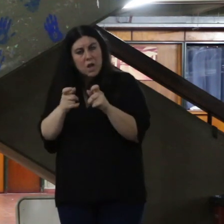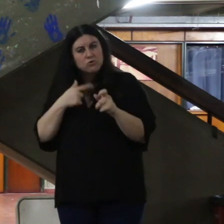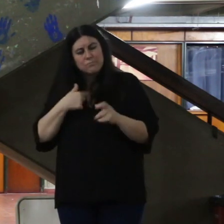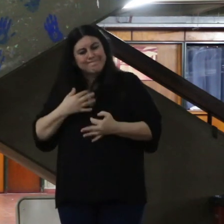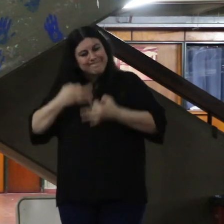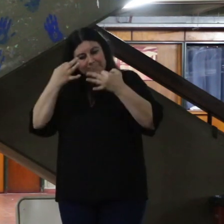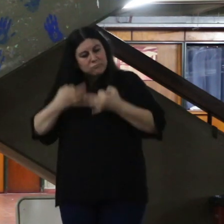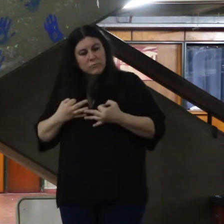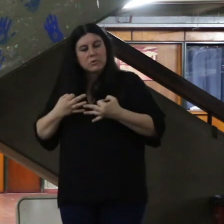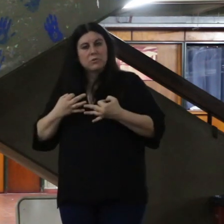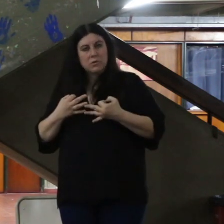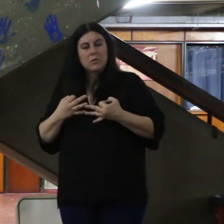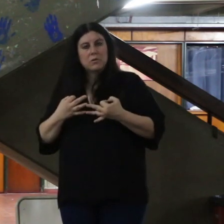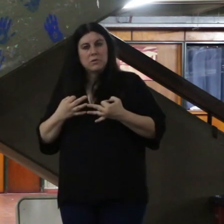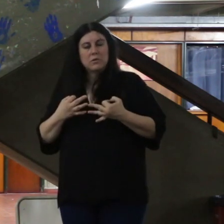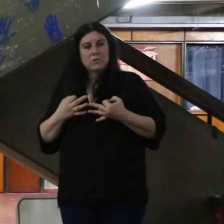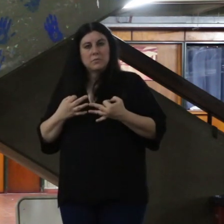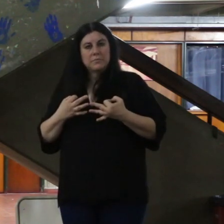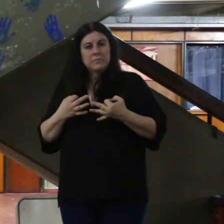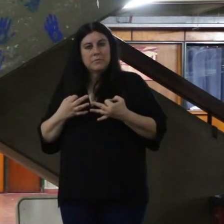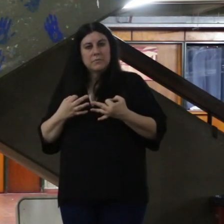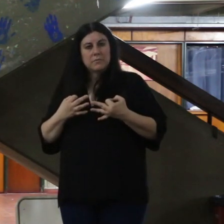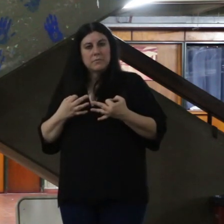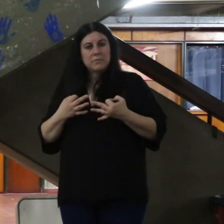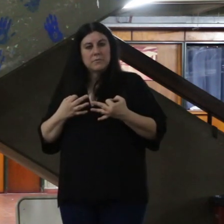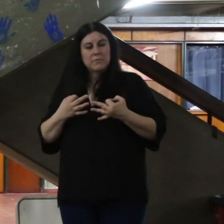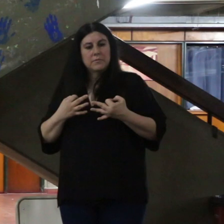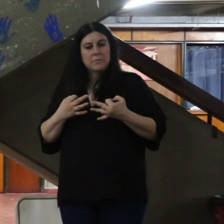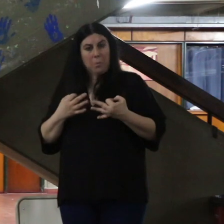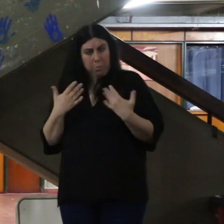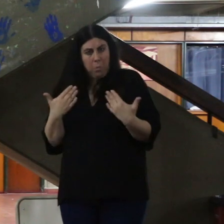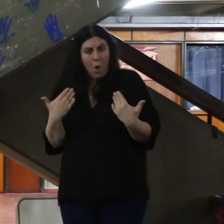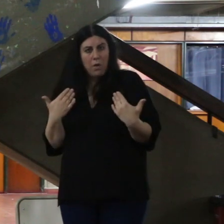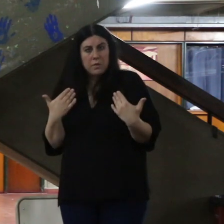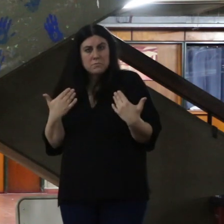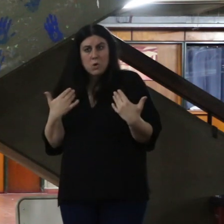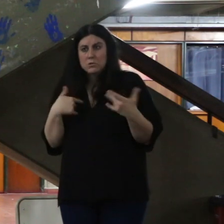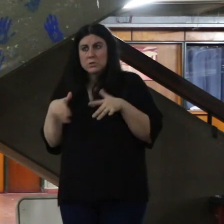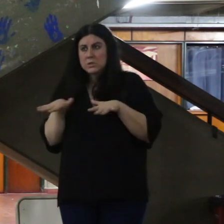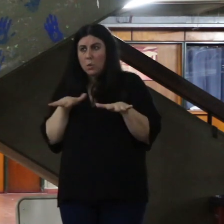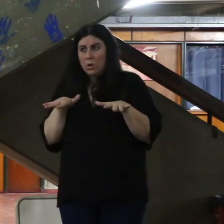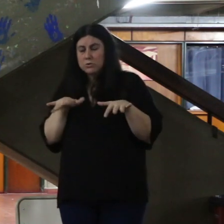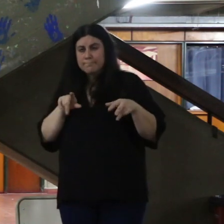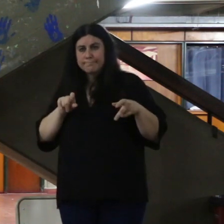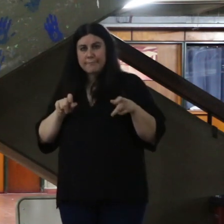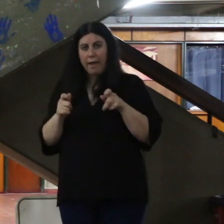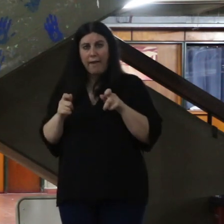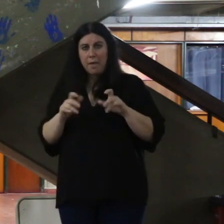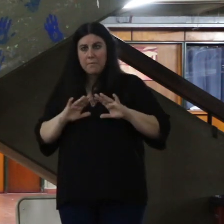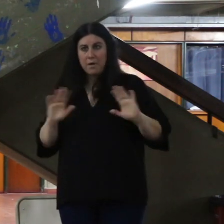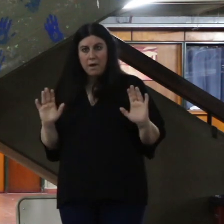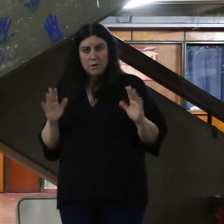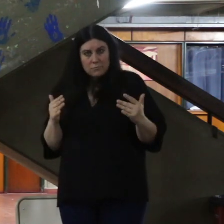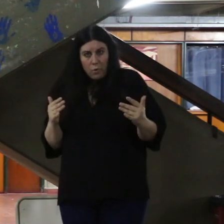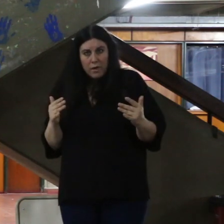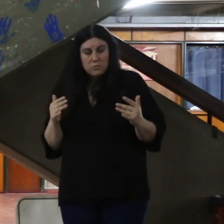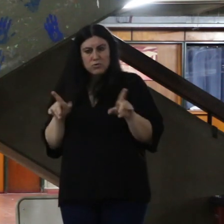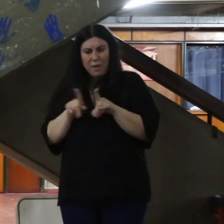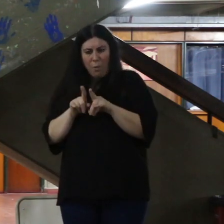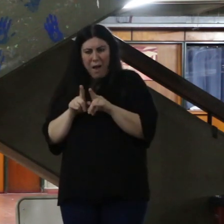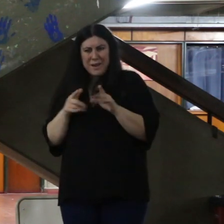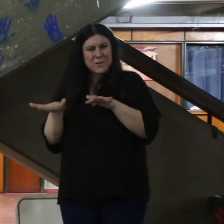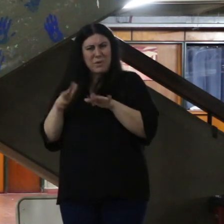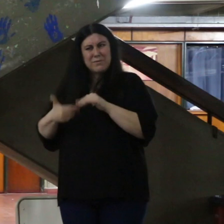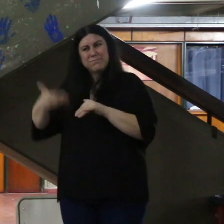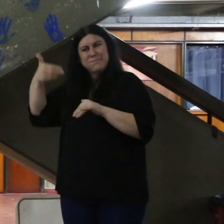confío plenamente, ¿sí?, en que podemos salir de estos lugares como hemos salido